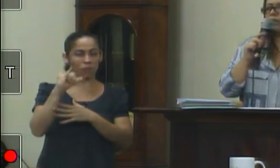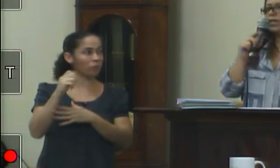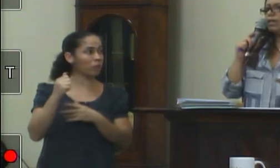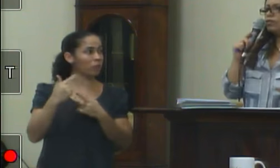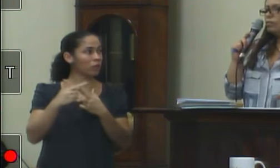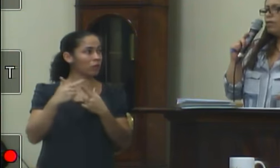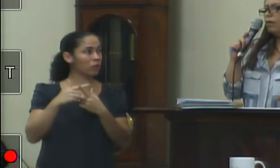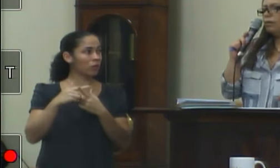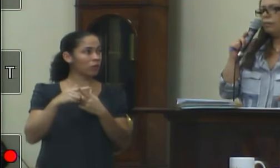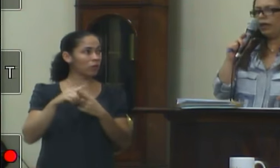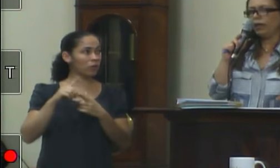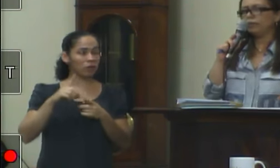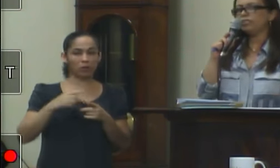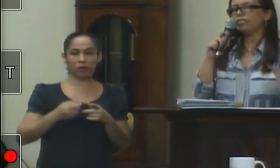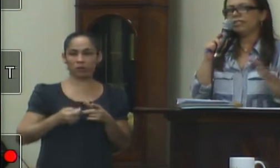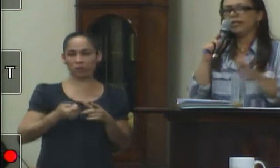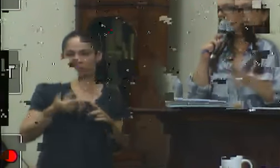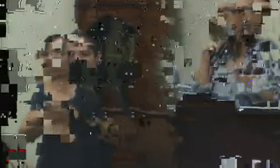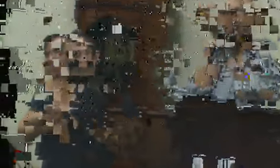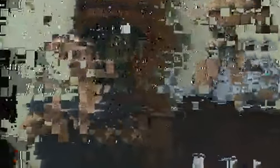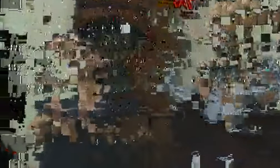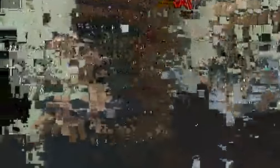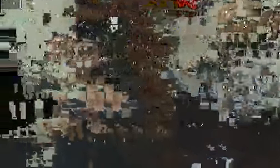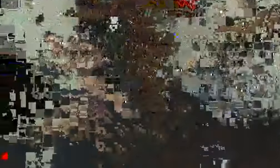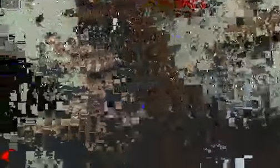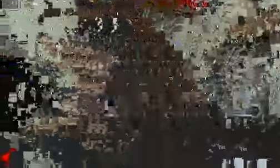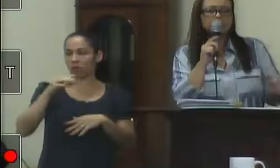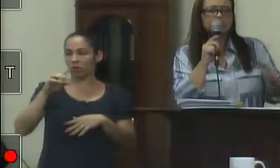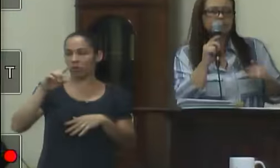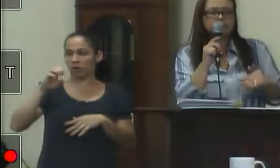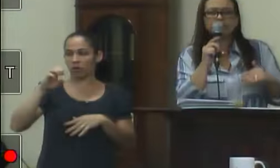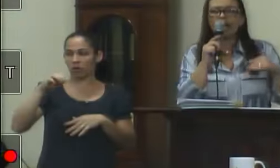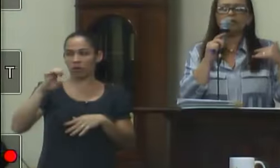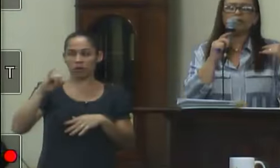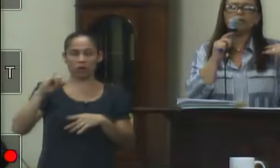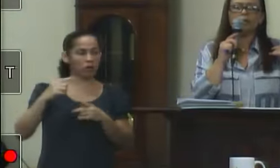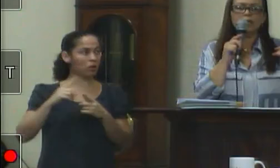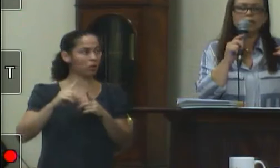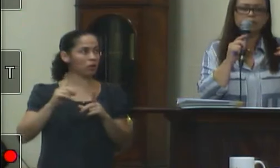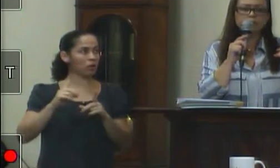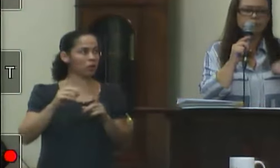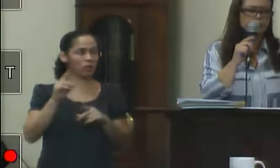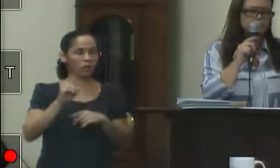Então, cerca de 1,5 milhão de incremento, que não é para ser utilizado